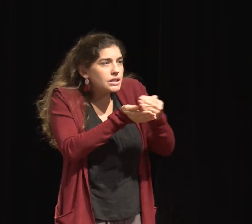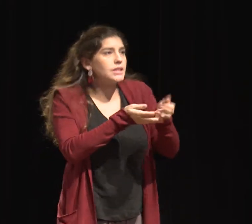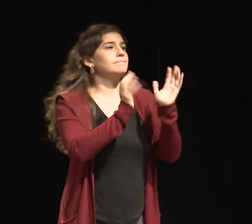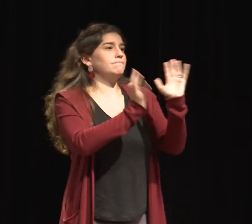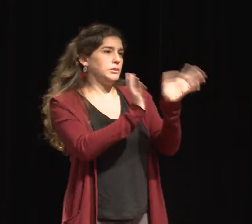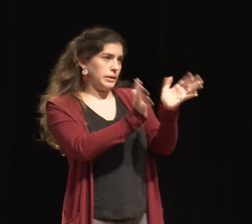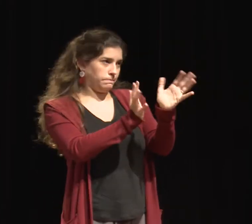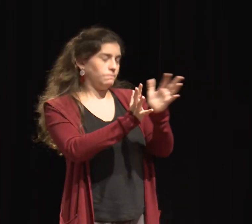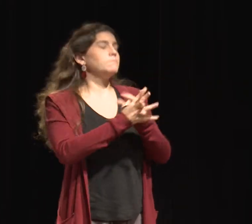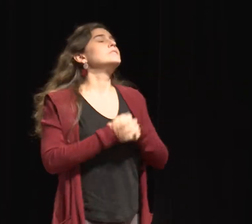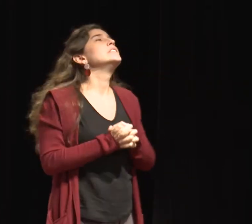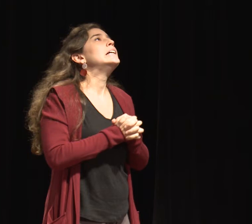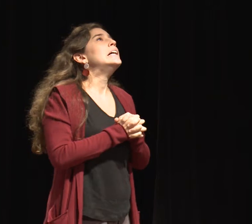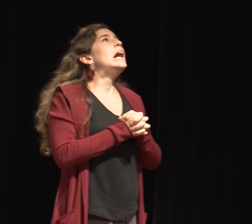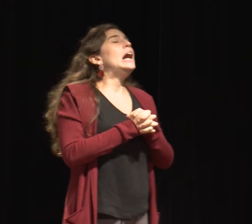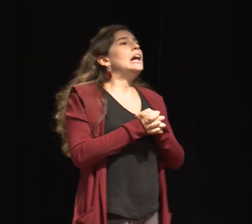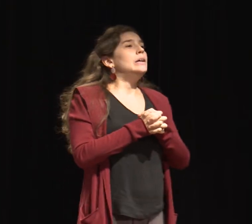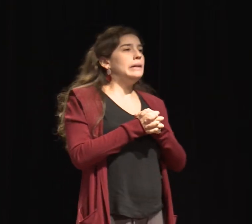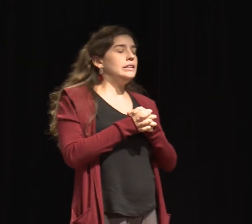E, aos pouquinhos, eu comecei a sinalizar também.